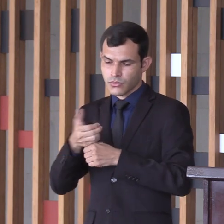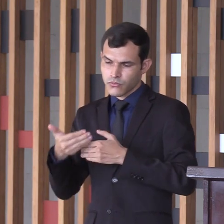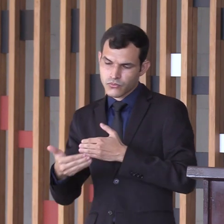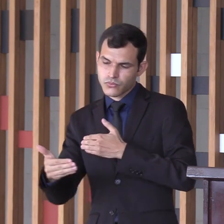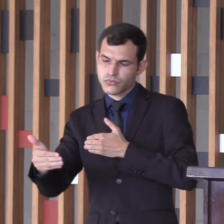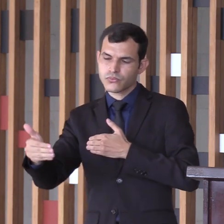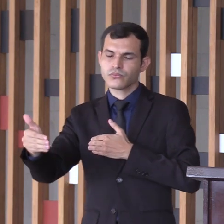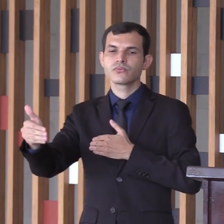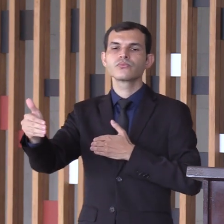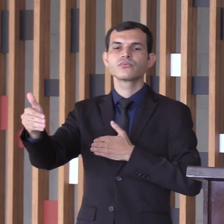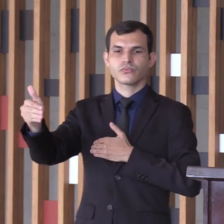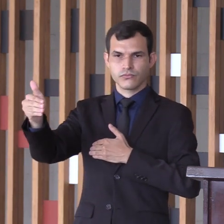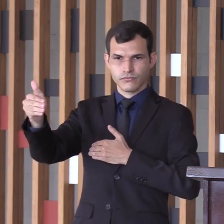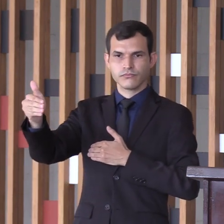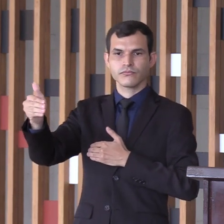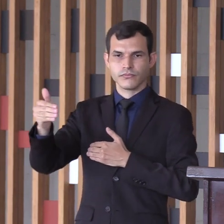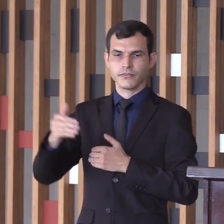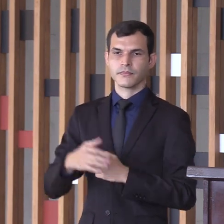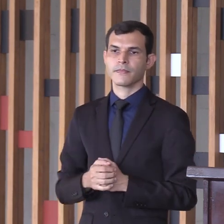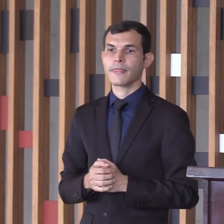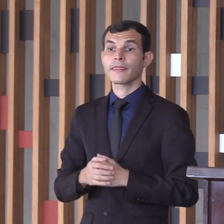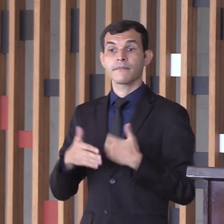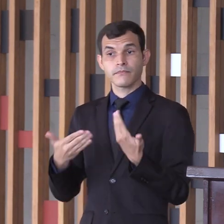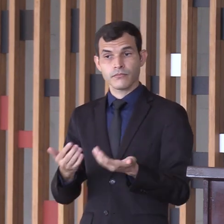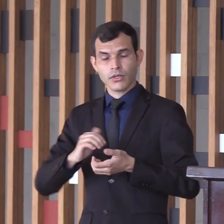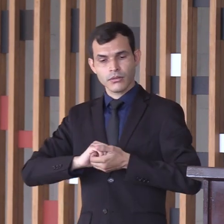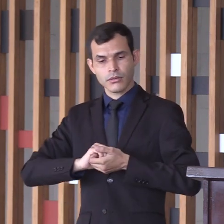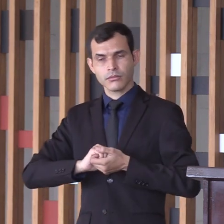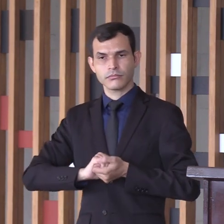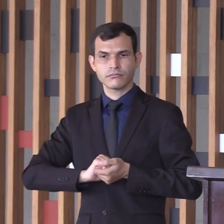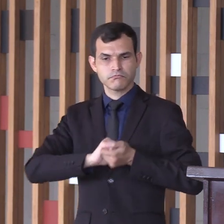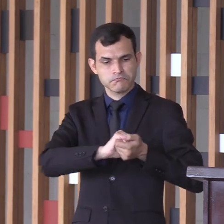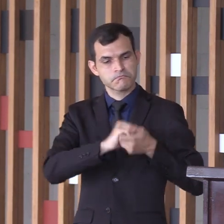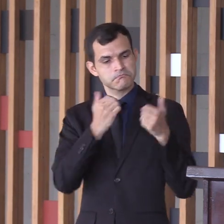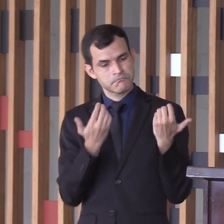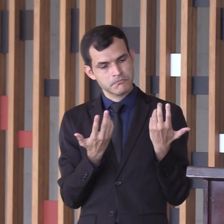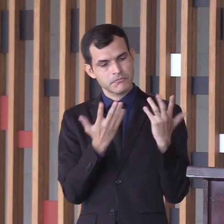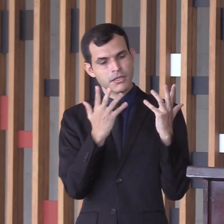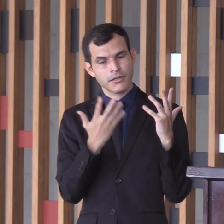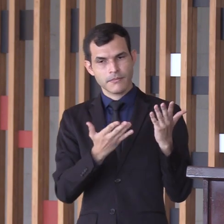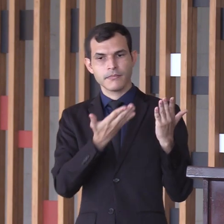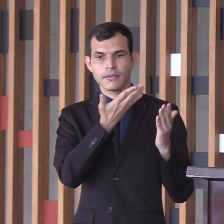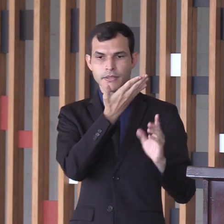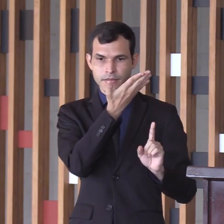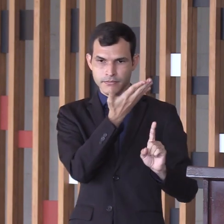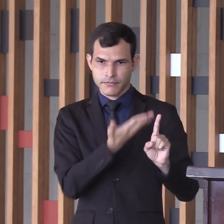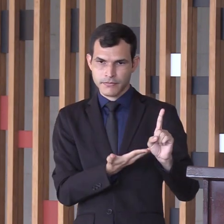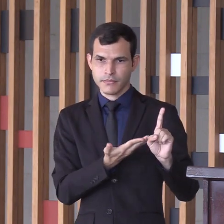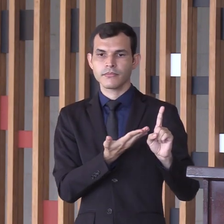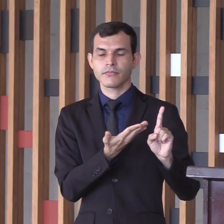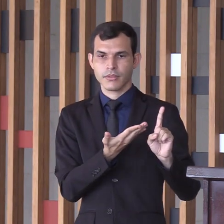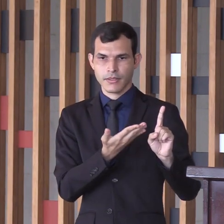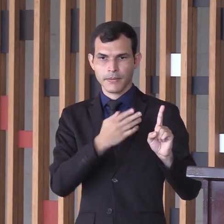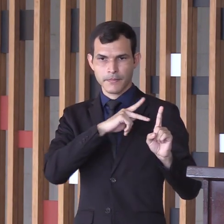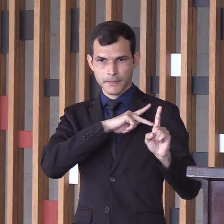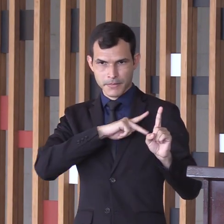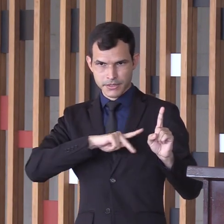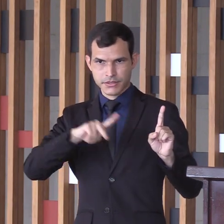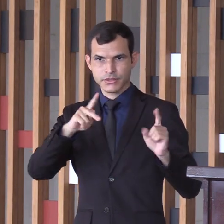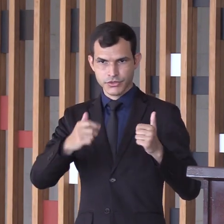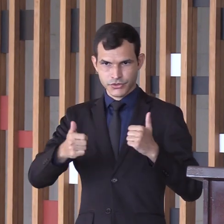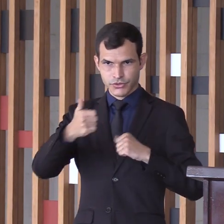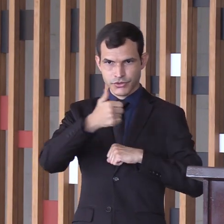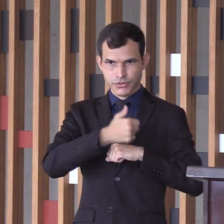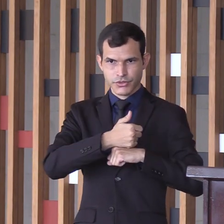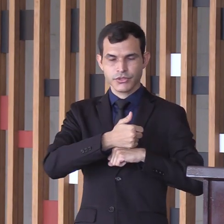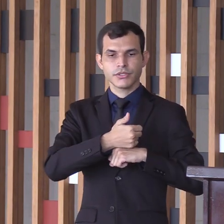isso, eu parabenizo não só o ministro Bruno Dantas, que assumirá a presidência da INTOSAI, mas também o ministro